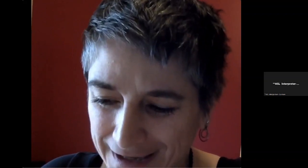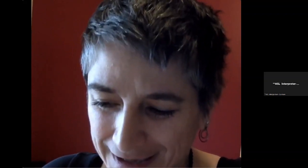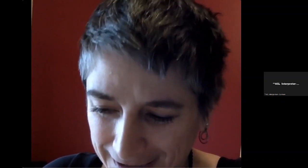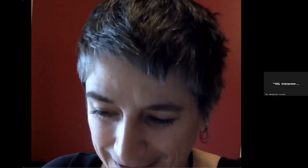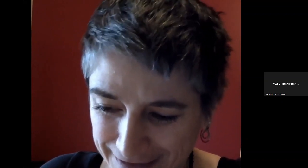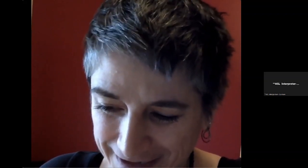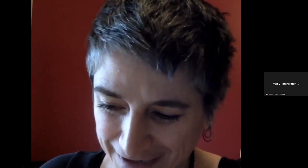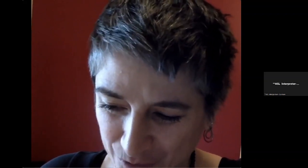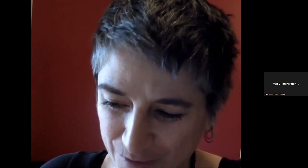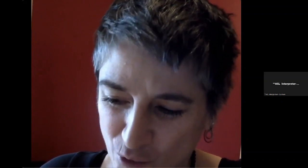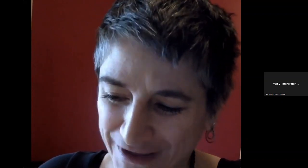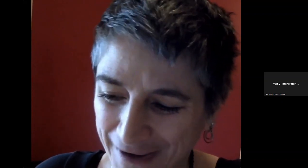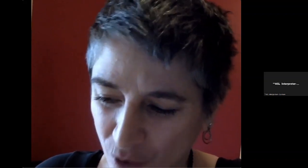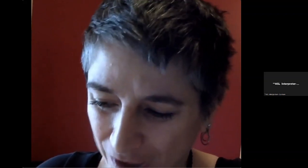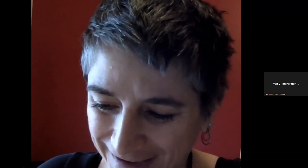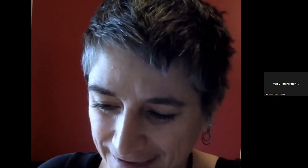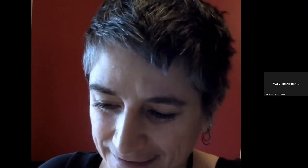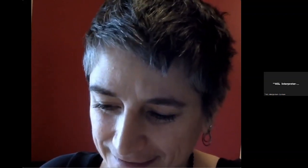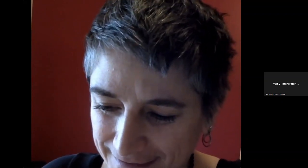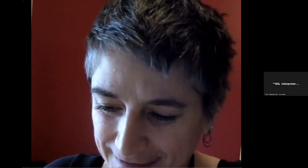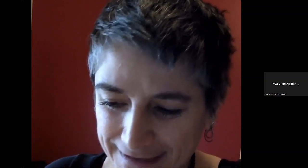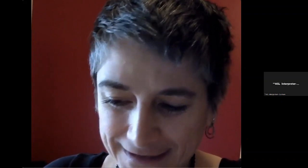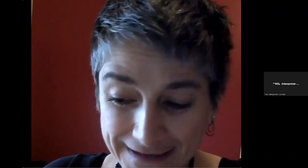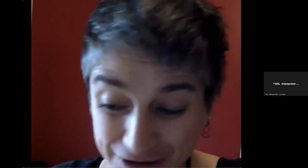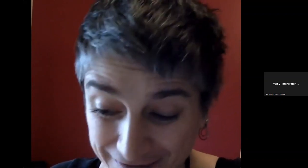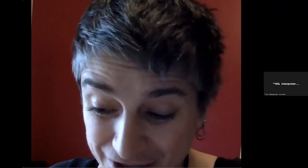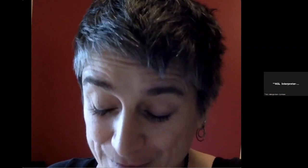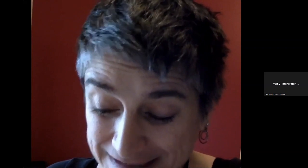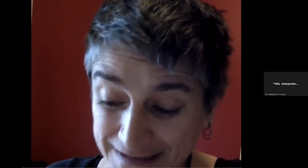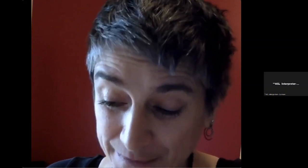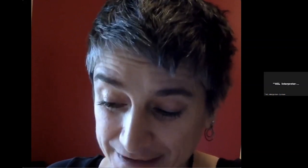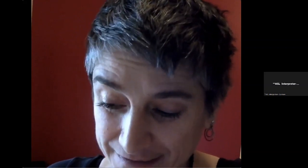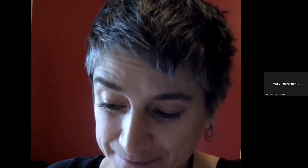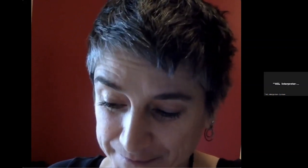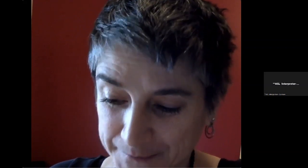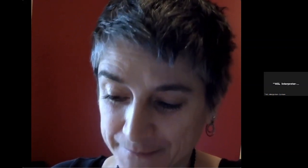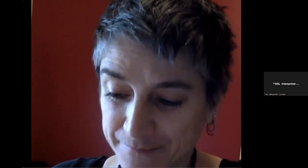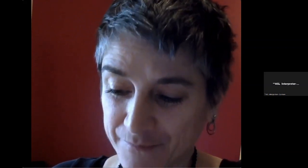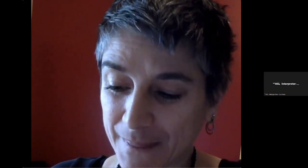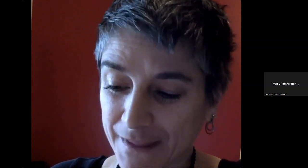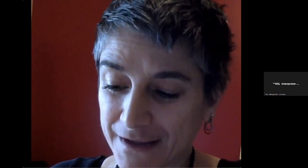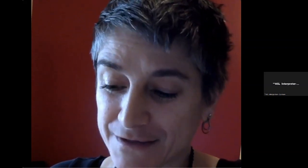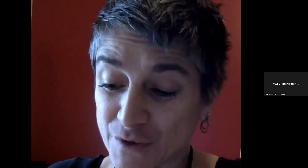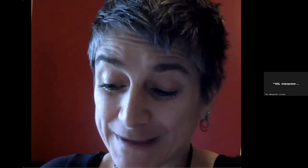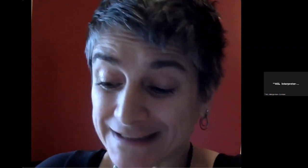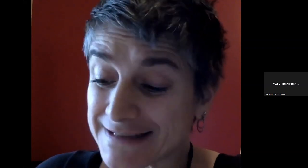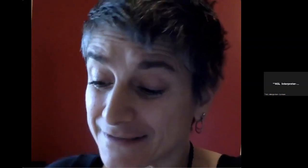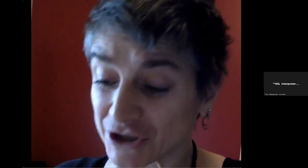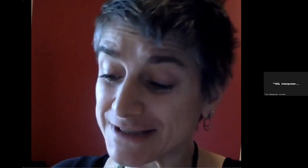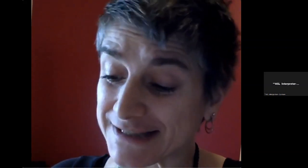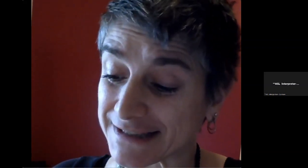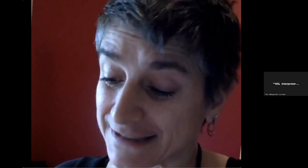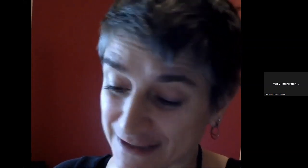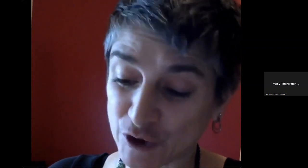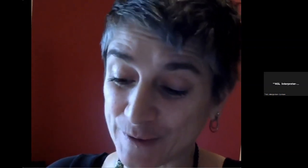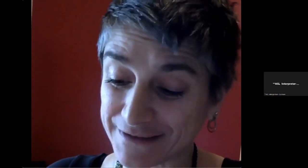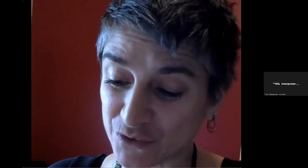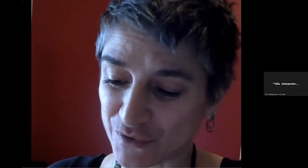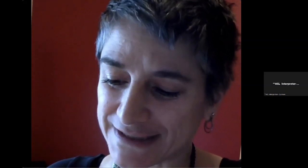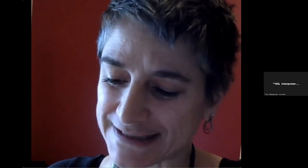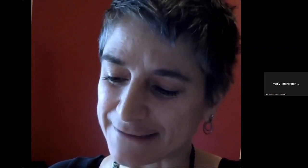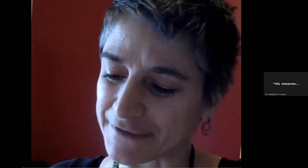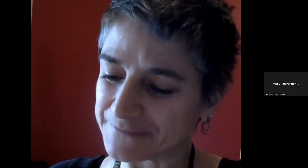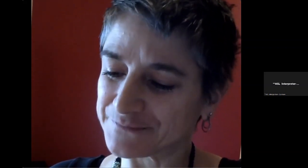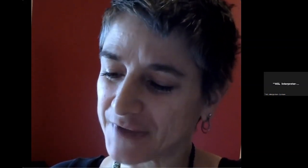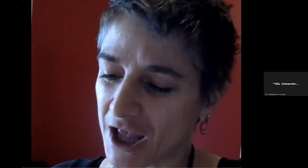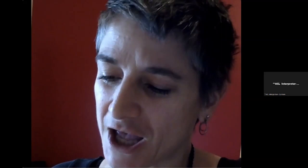clôture, elle dans la ruelle, moi dans ma cour arrière. Elle ne traverse jamais cette limite. Ce matin, c'est vendredi saint et elle me demande des